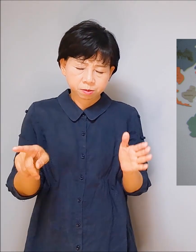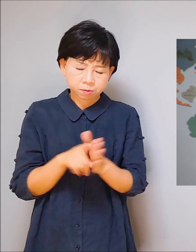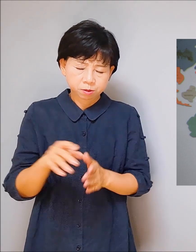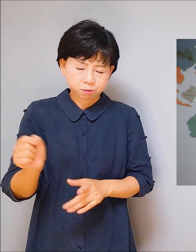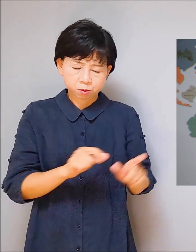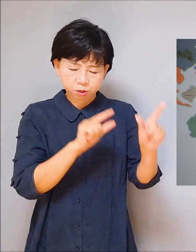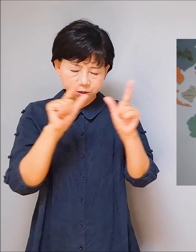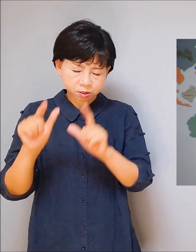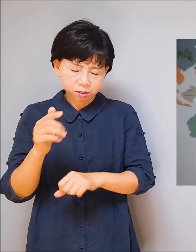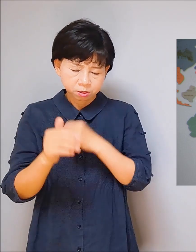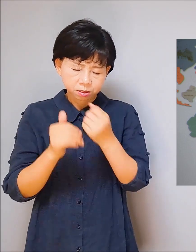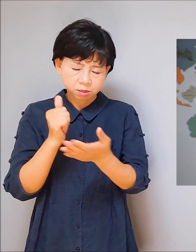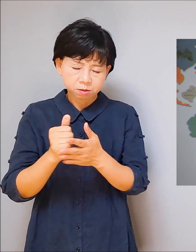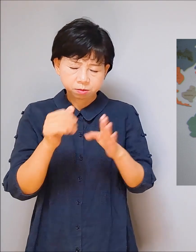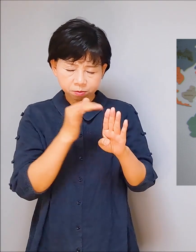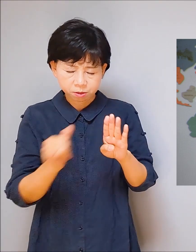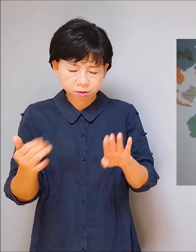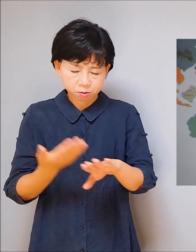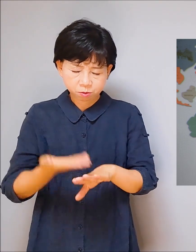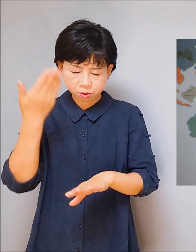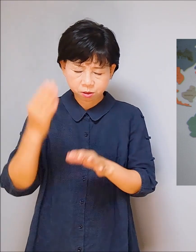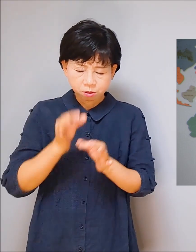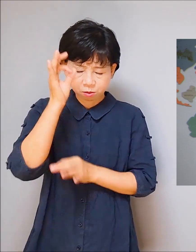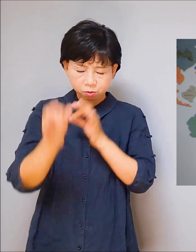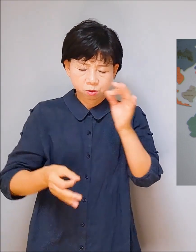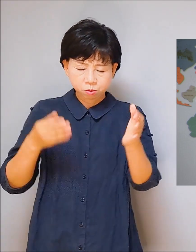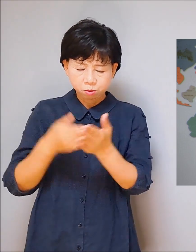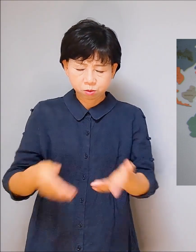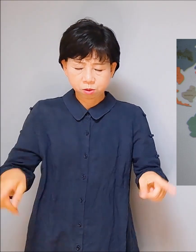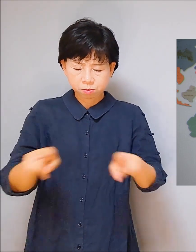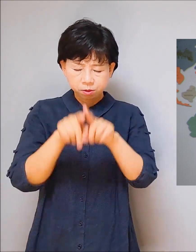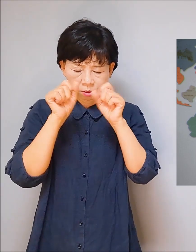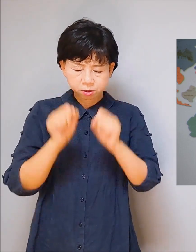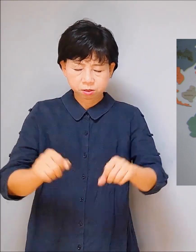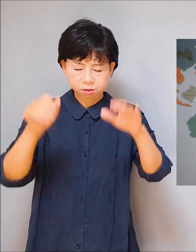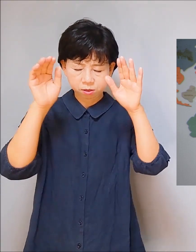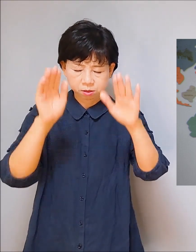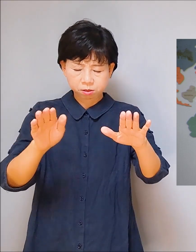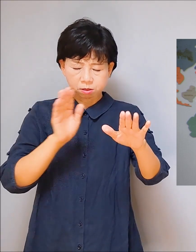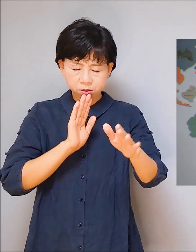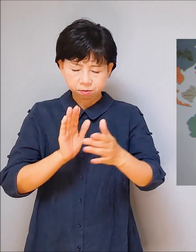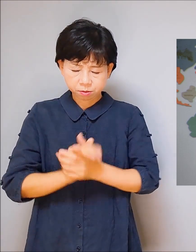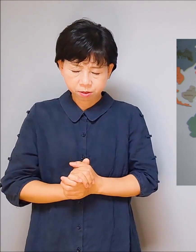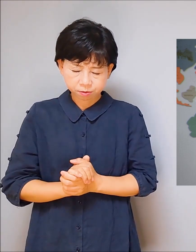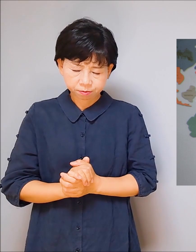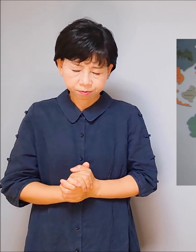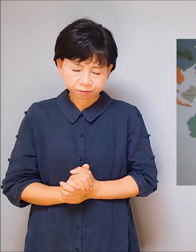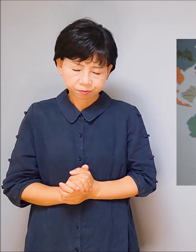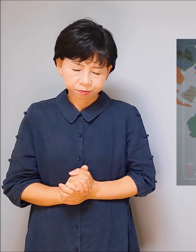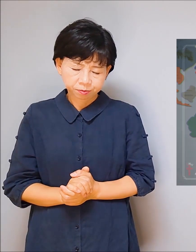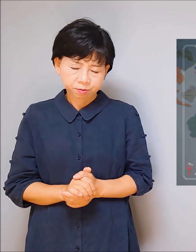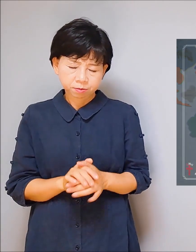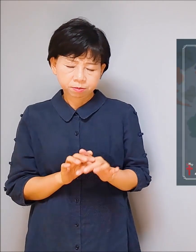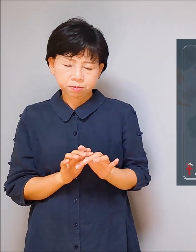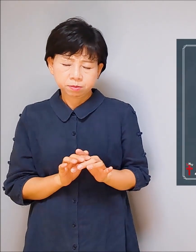믿음으로 살아가는 하나님의 백성들 위해 영원토록 함께 있을지어다. 아멘.